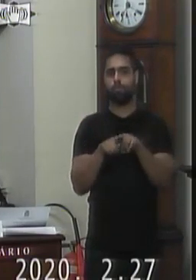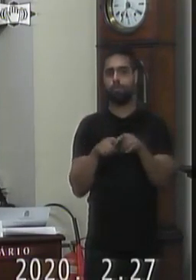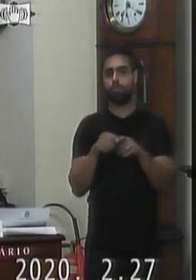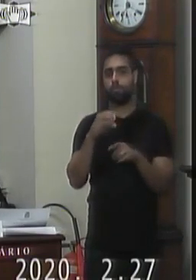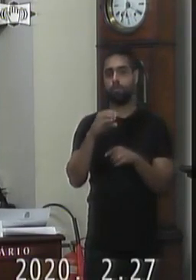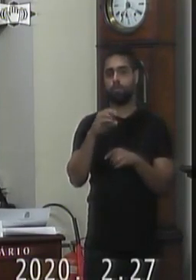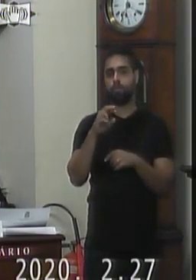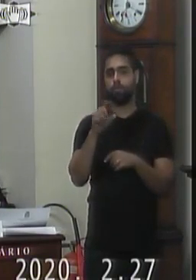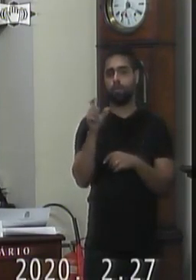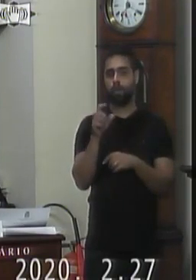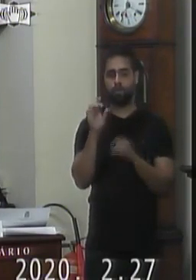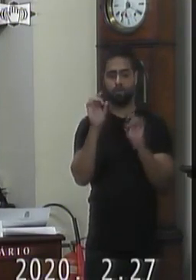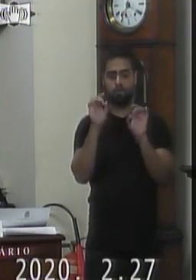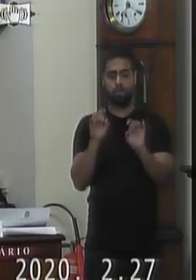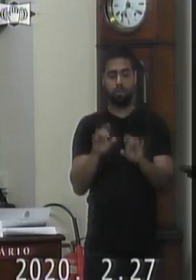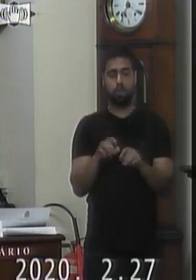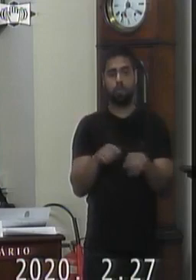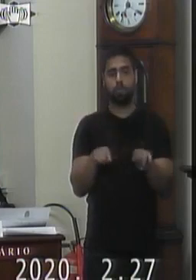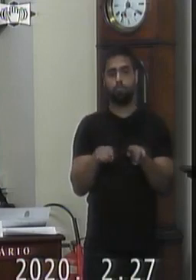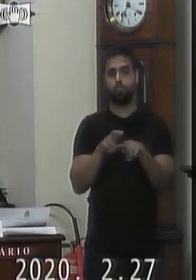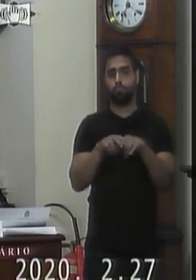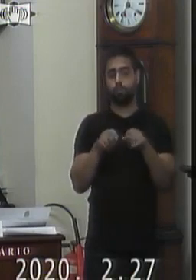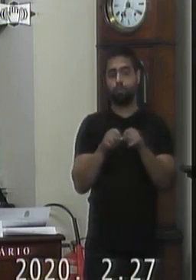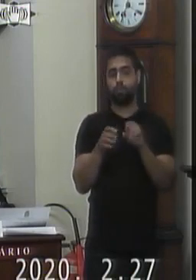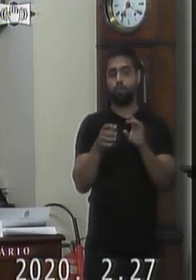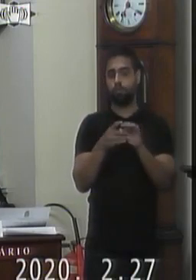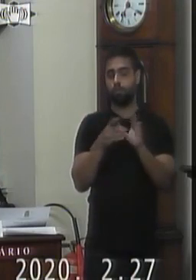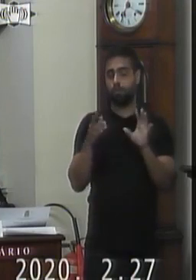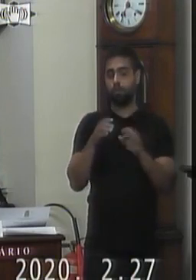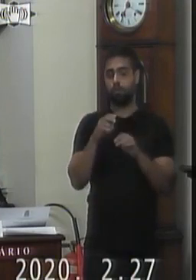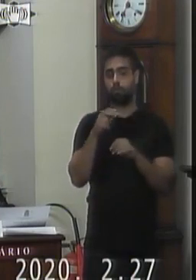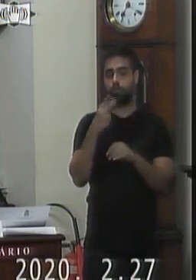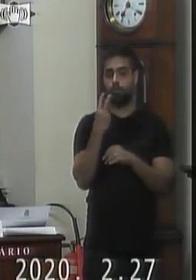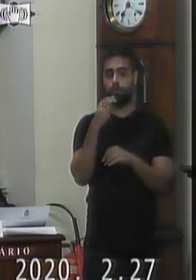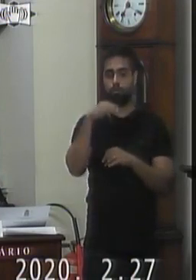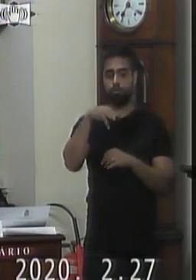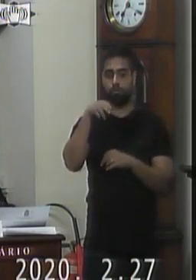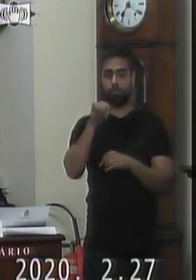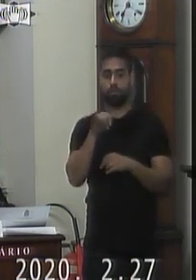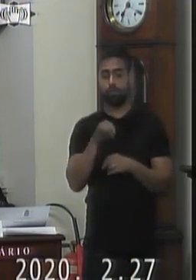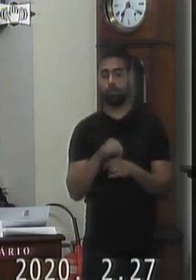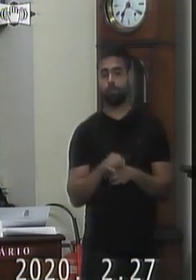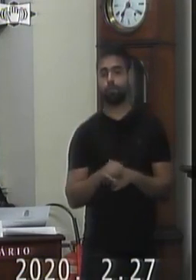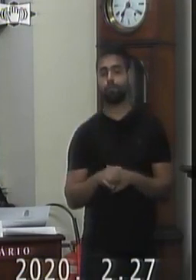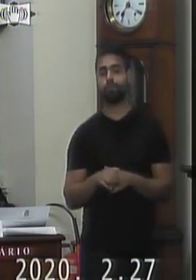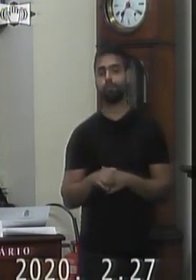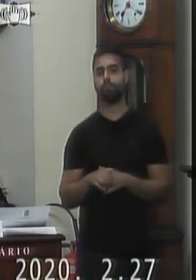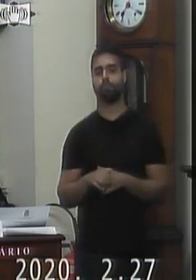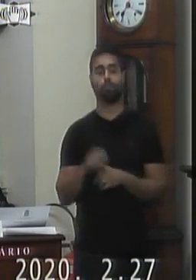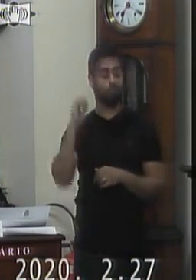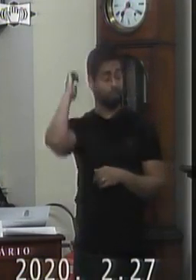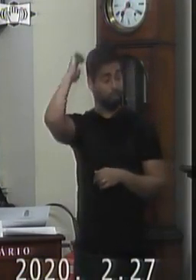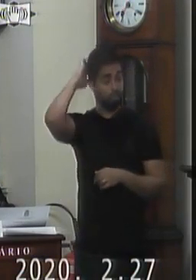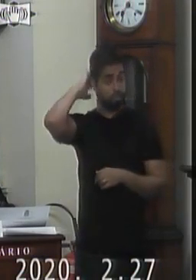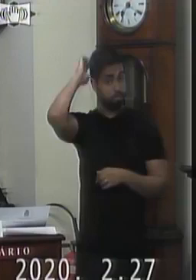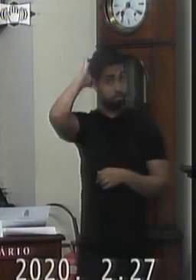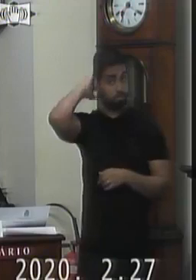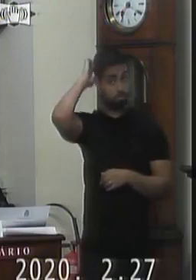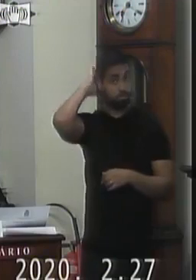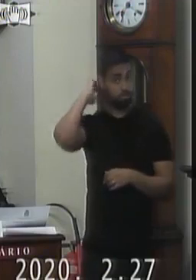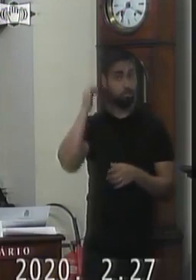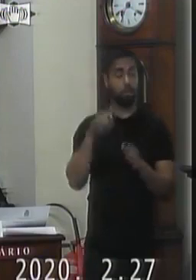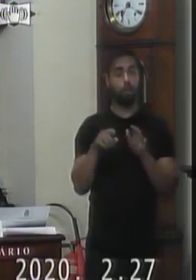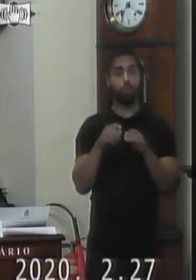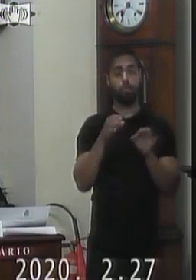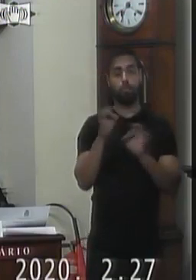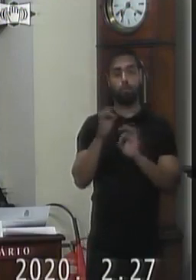especial, o que fazendo solicitando autorização dessa egrégia Casa Legislativa. Quanto à legalidade e constitucionalidade do vertente do projeto de